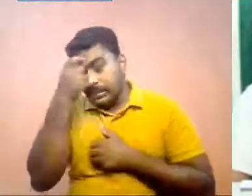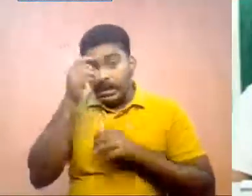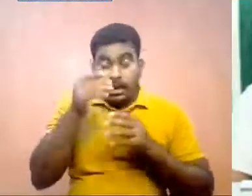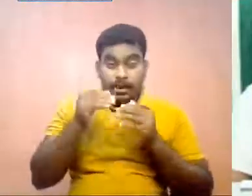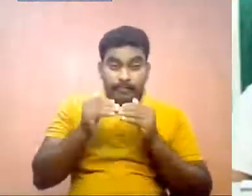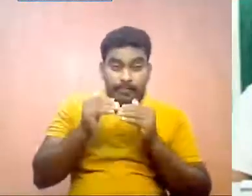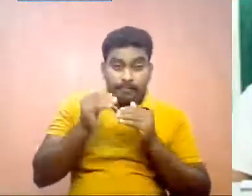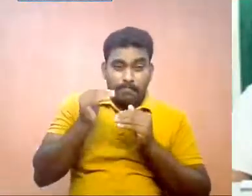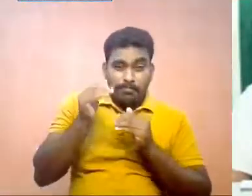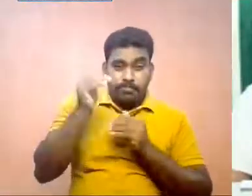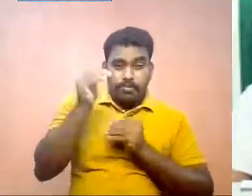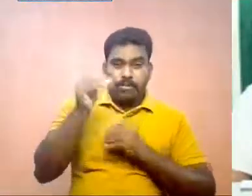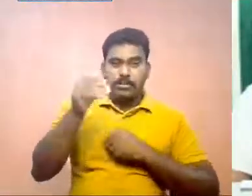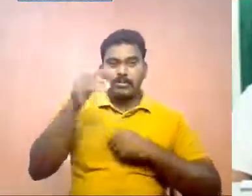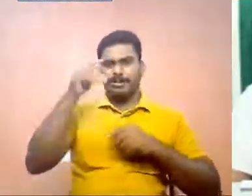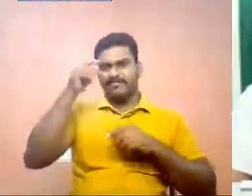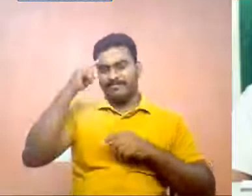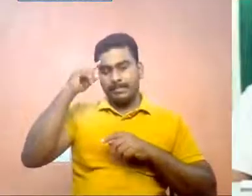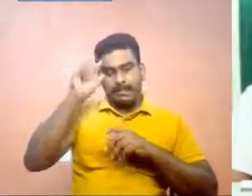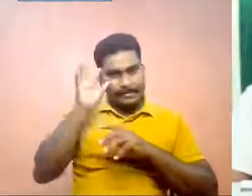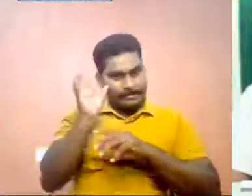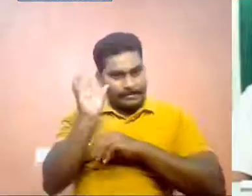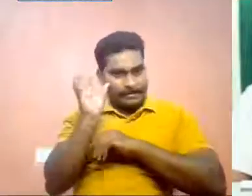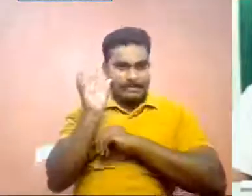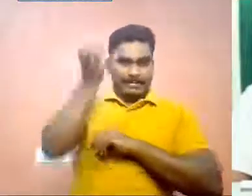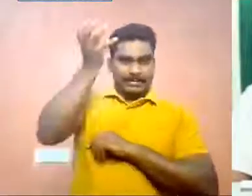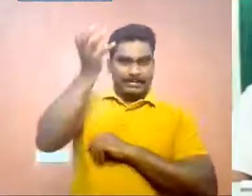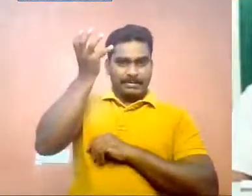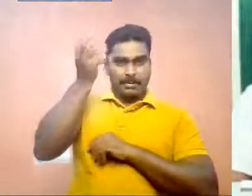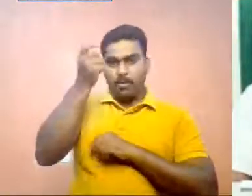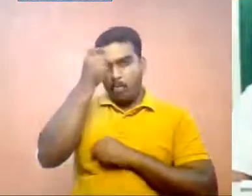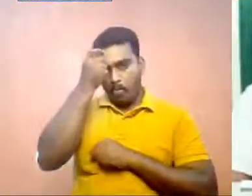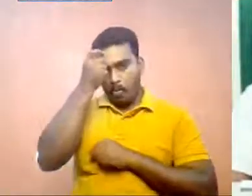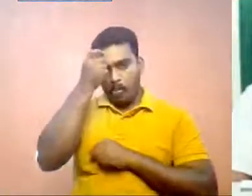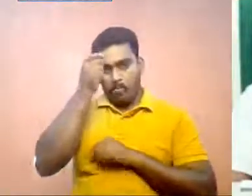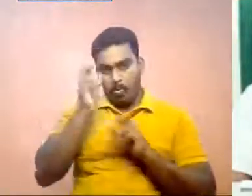അത് മറ്റ് സാമൂഹിക പ്രശ്നങ്ങളിലേക്ക് നയിക്കാനും സാധ്യതയുണ്ട്.